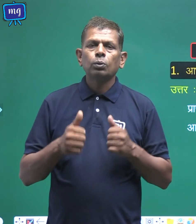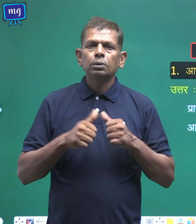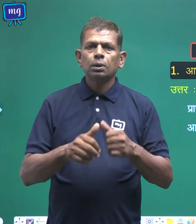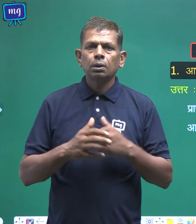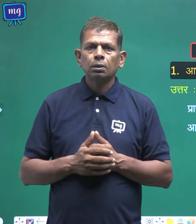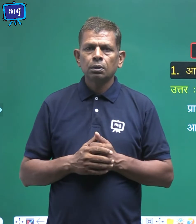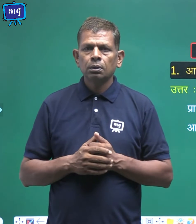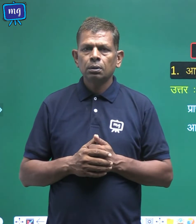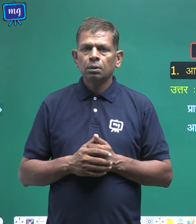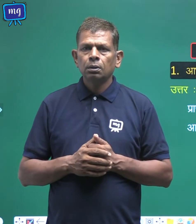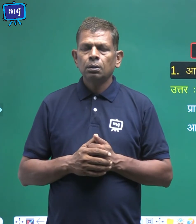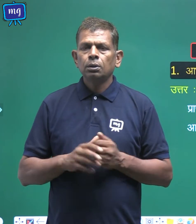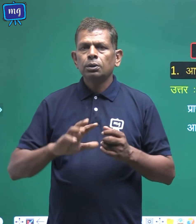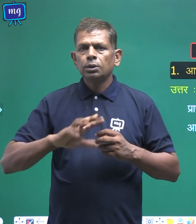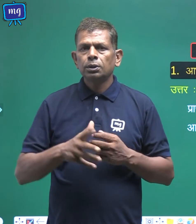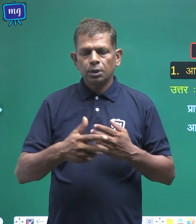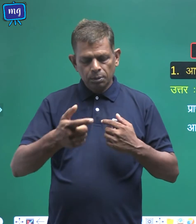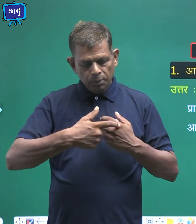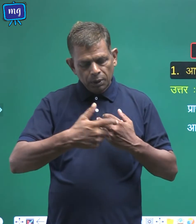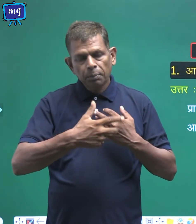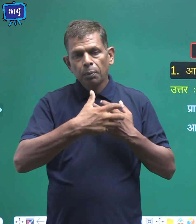उत्तर, जिस प्रतिबिंब को